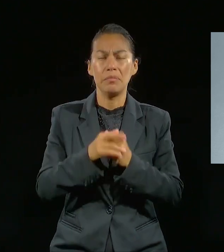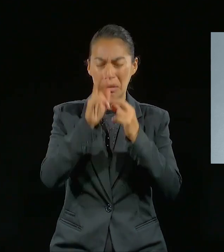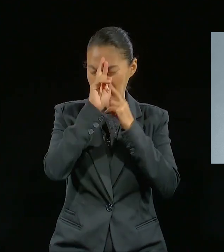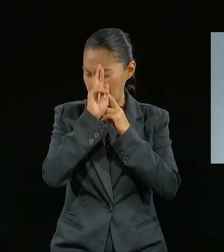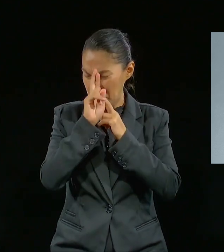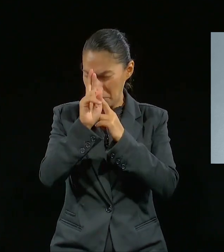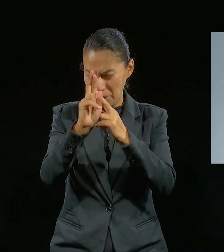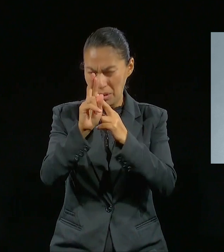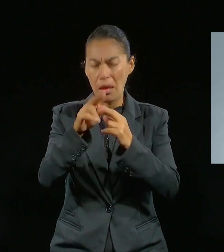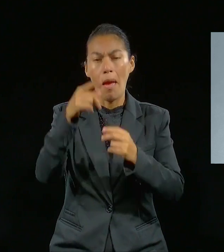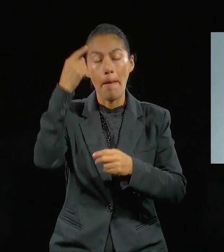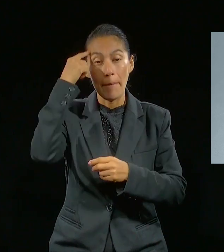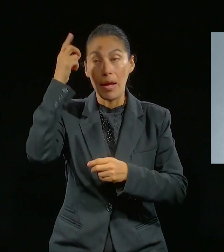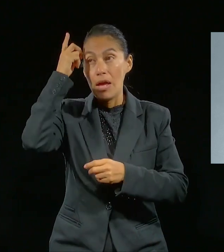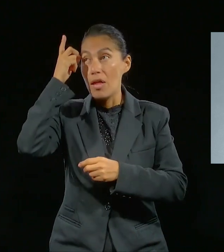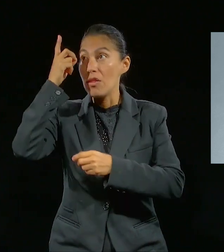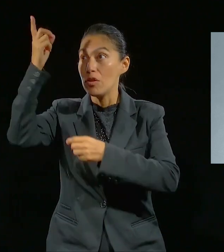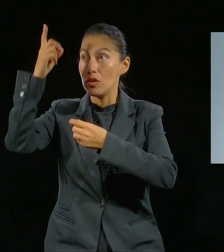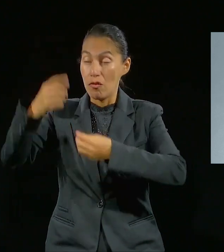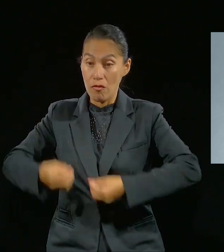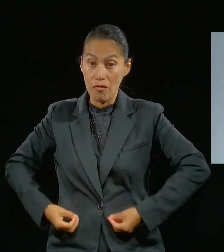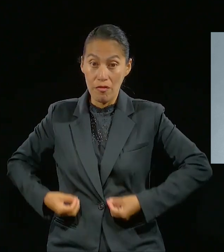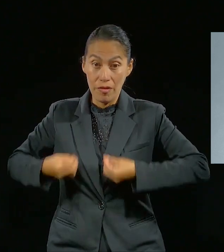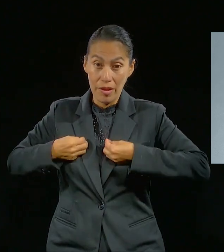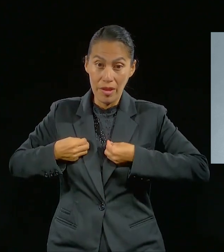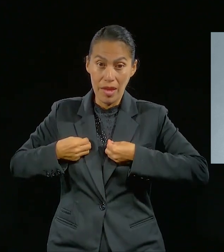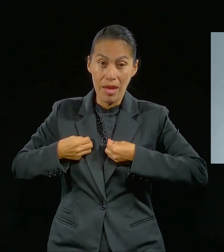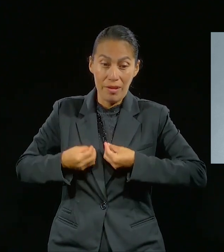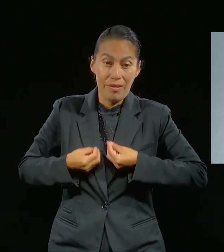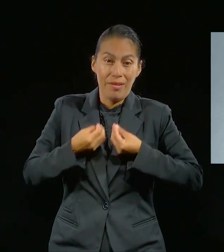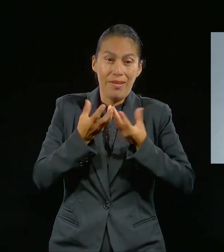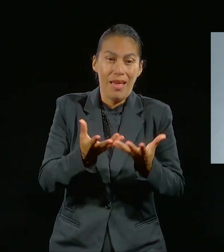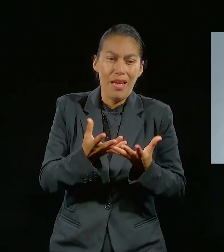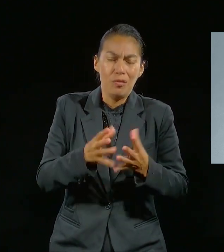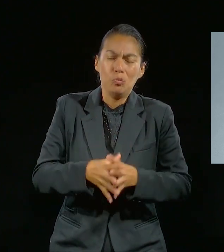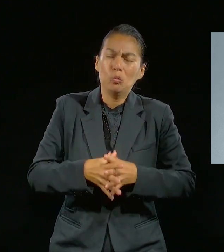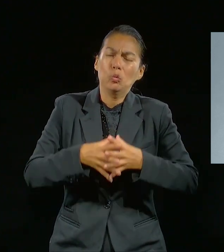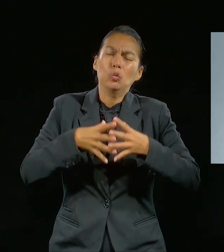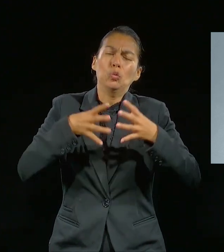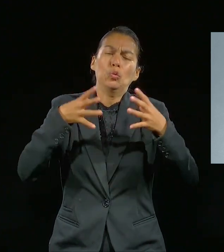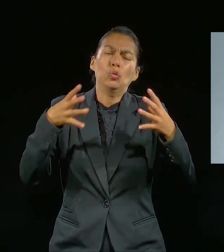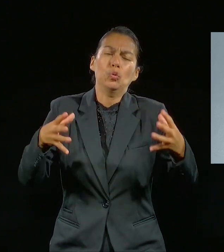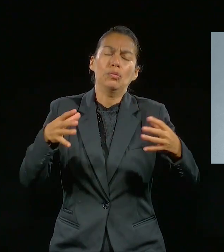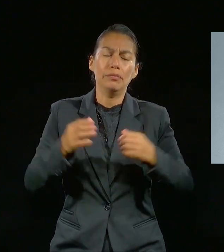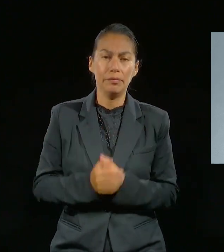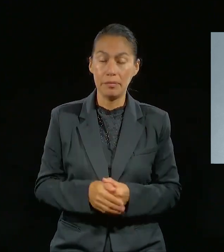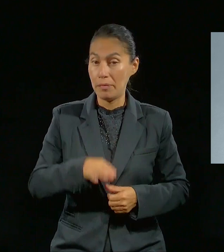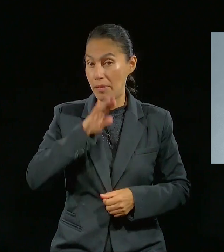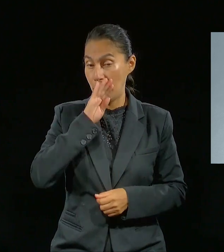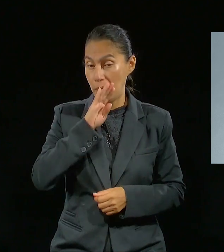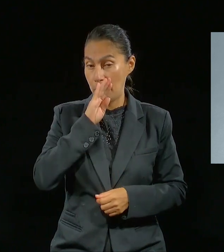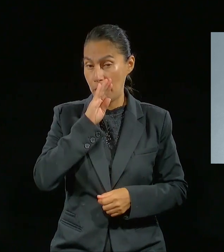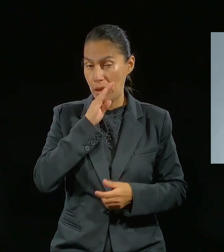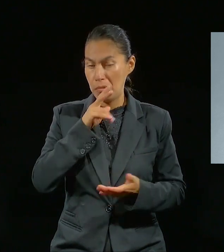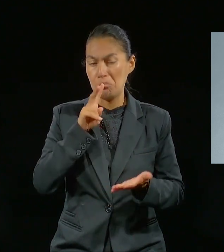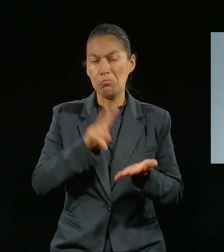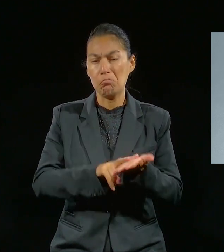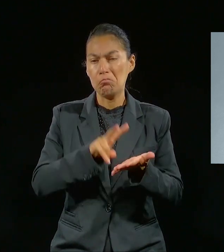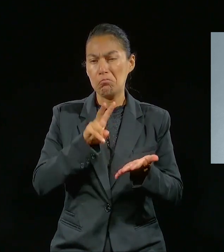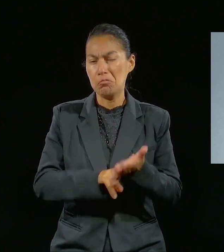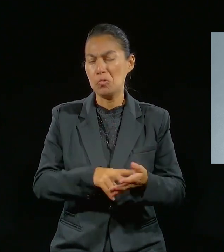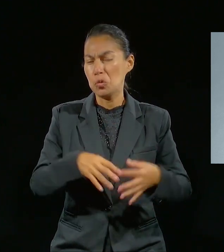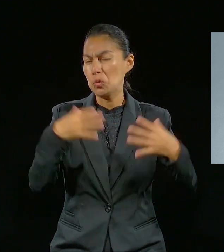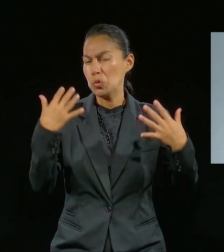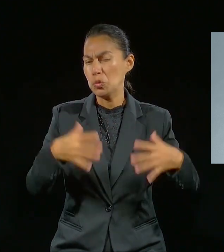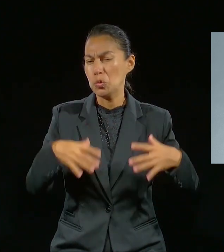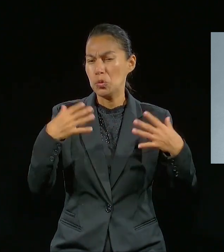da. Y es que realmente una madre es el tesoro más grande que